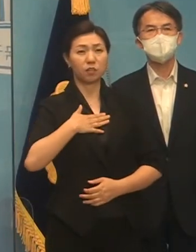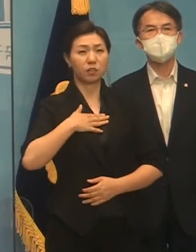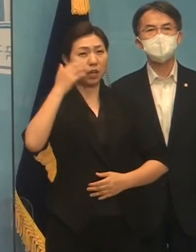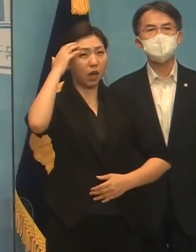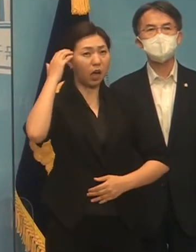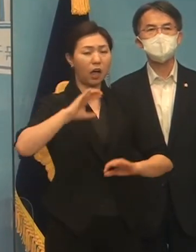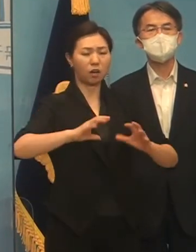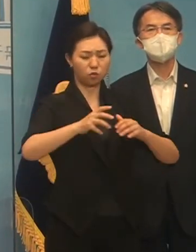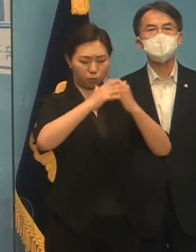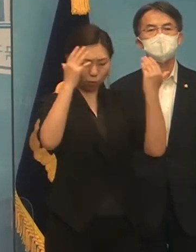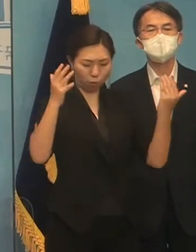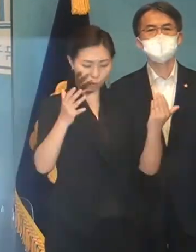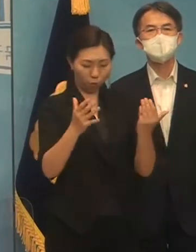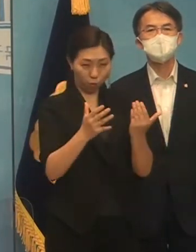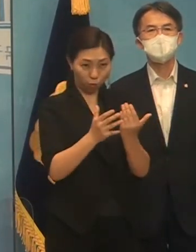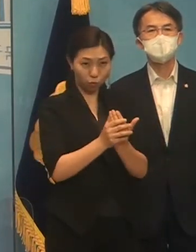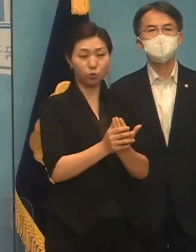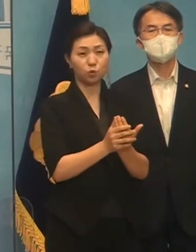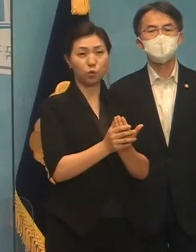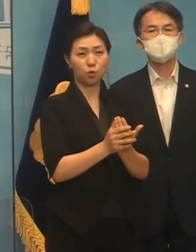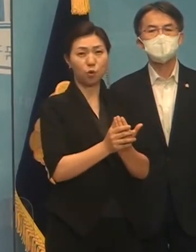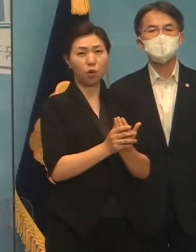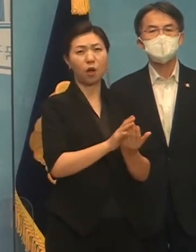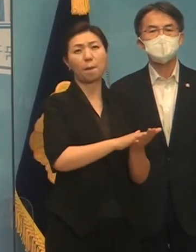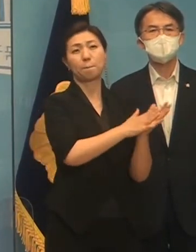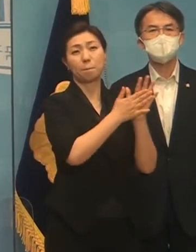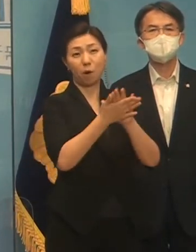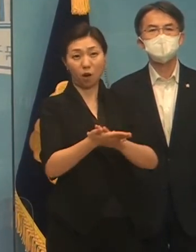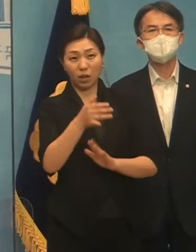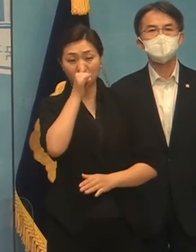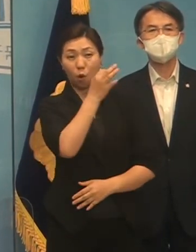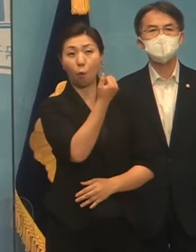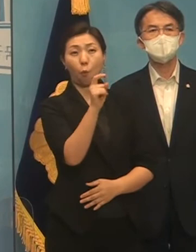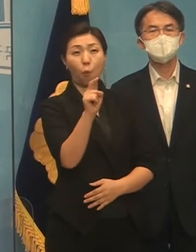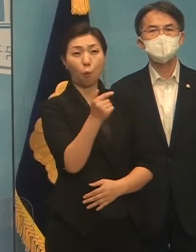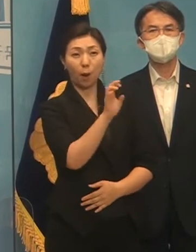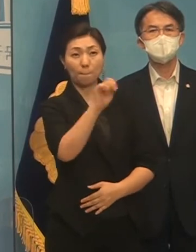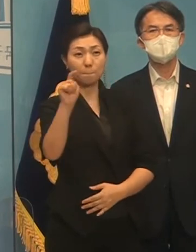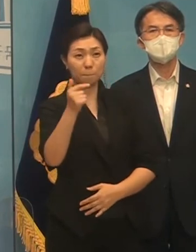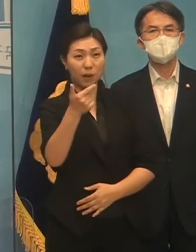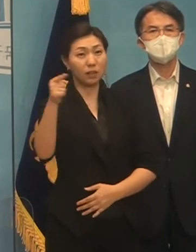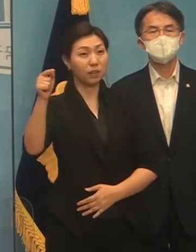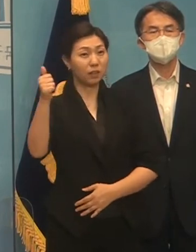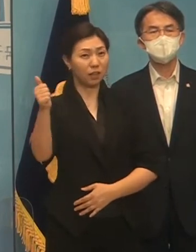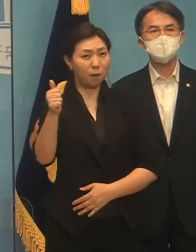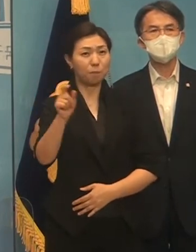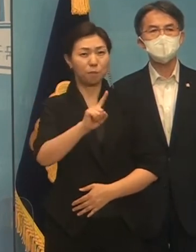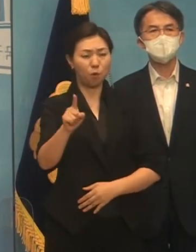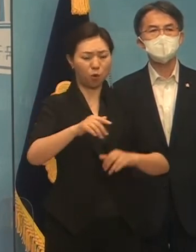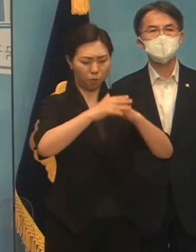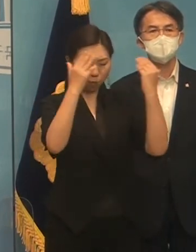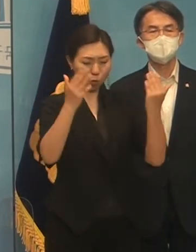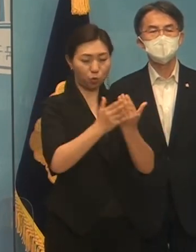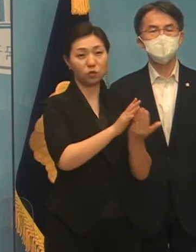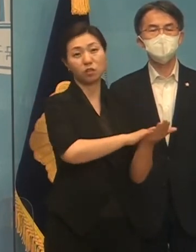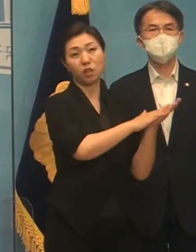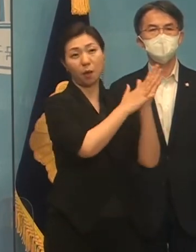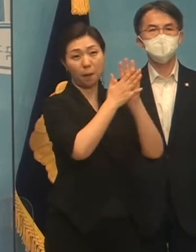불러주시면 고맙겠습니다. 이때 완판남이란 완전히 판을 바꿀 남자 이런 뜻이 되겠습니다.